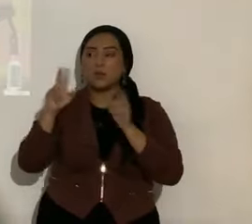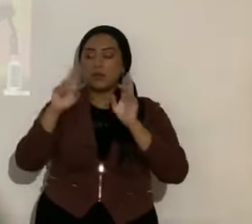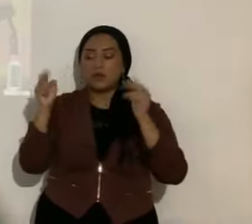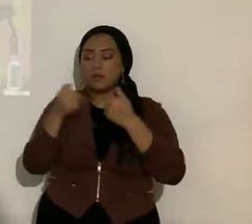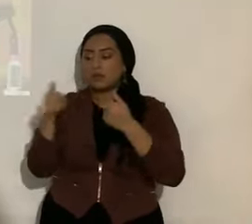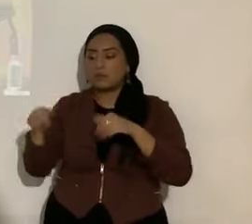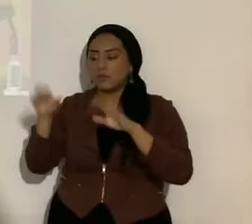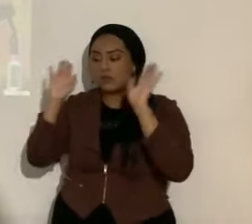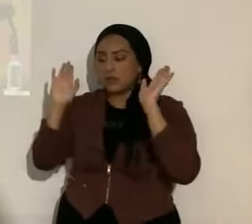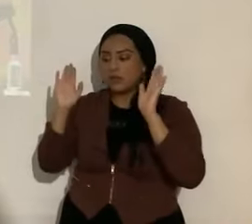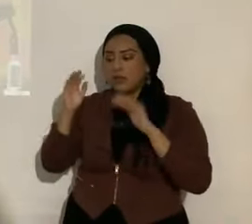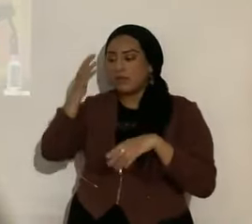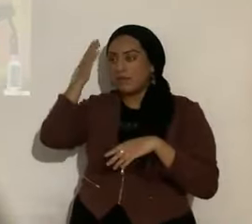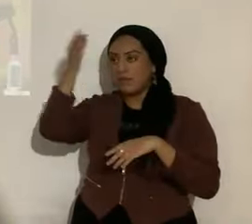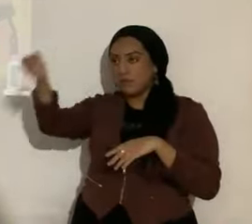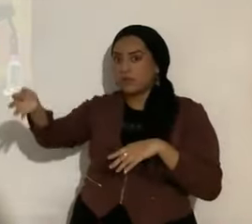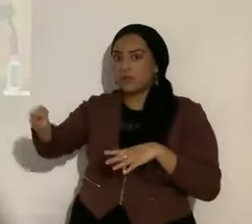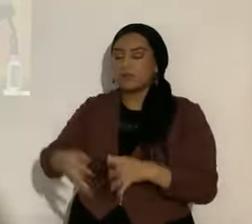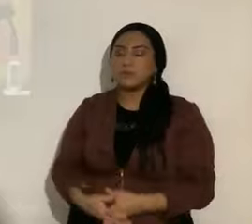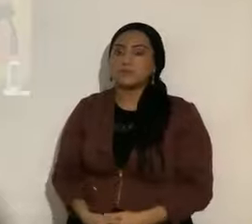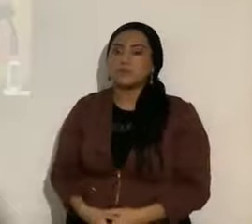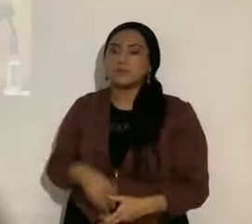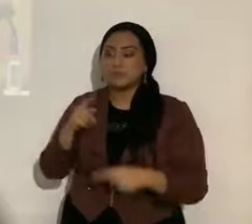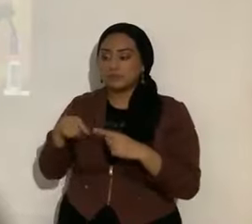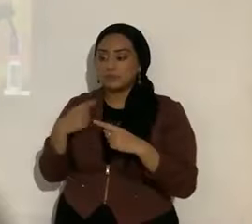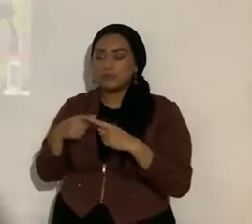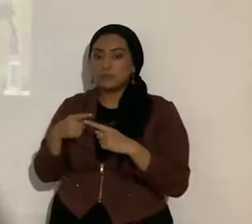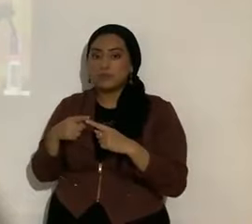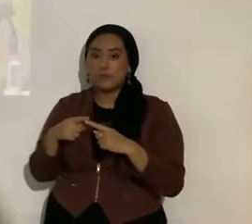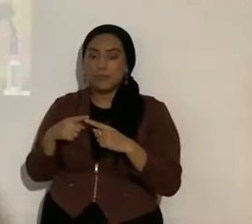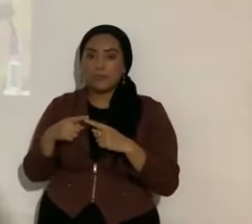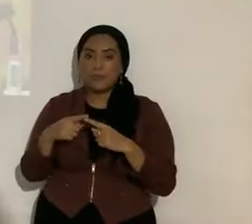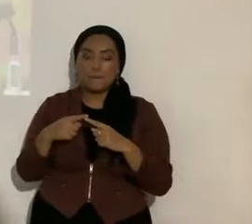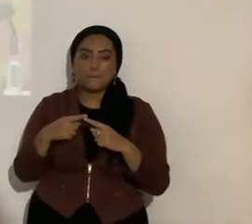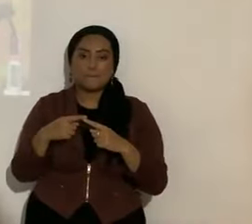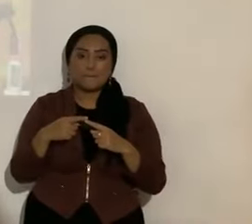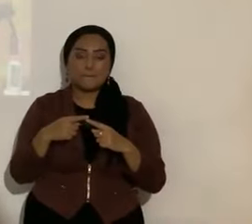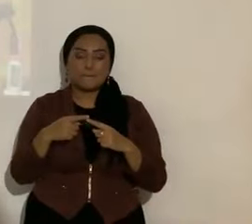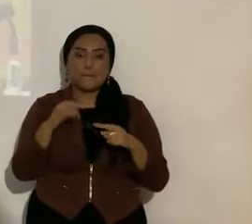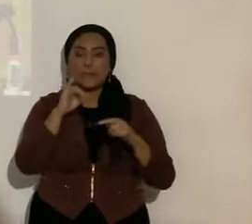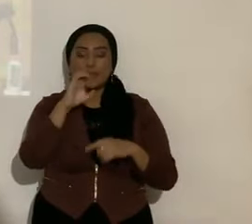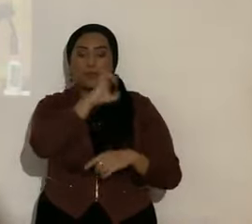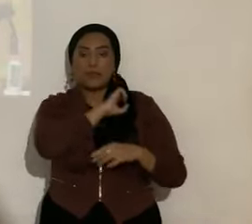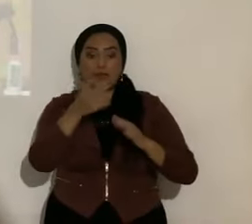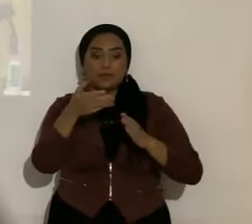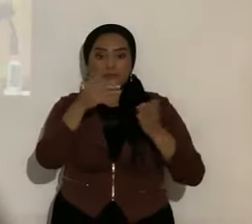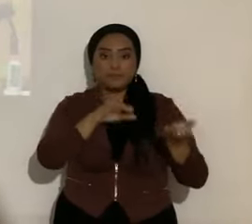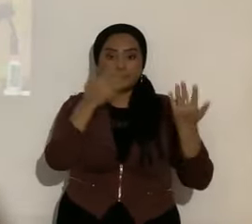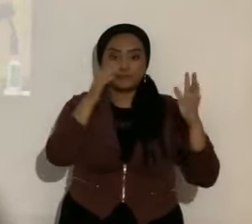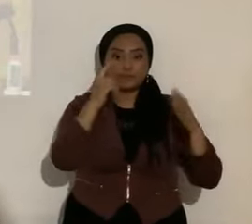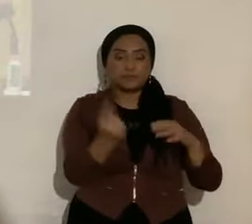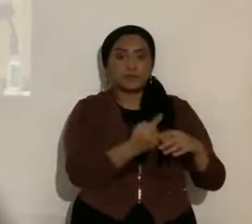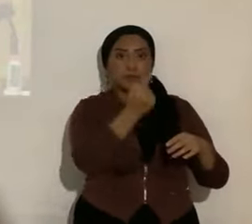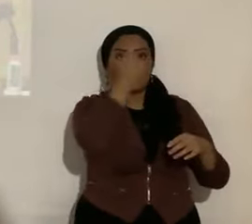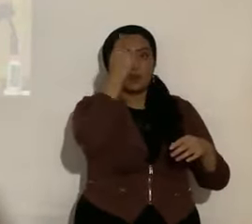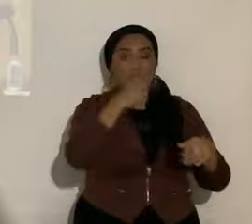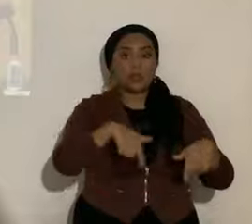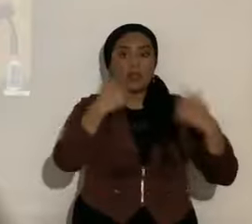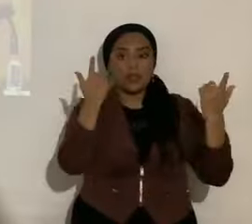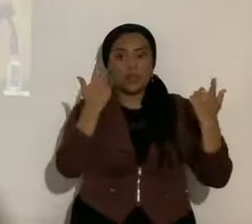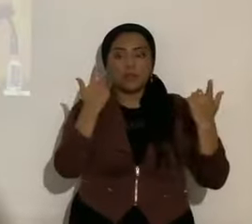un sucesor futuro. Y cuando parta, en este caso como Elías, que fue arrebatado vivo al